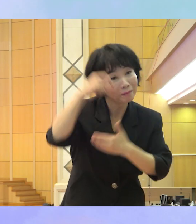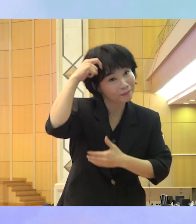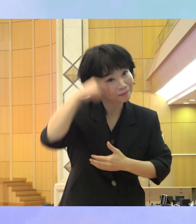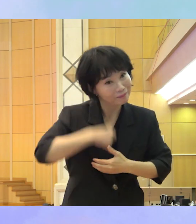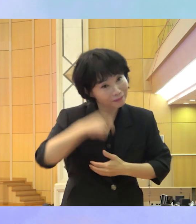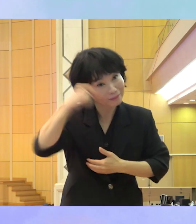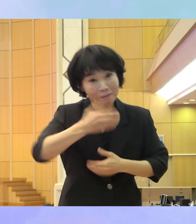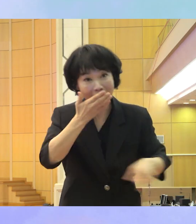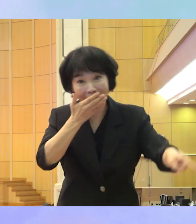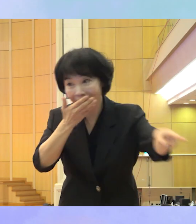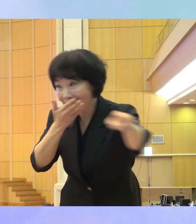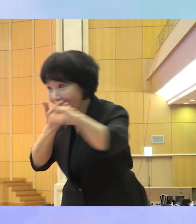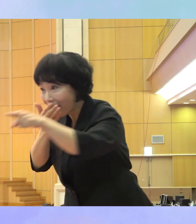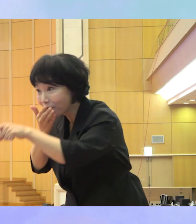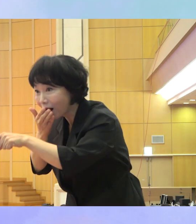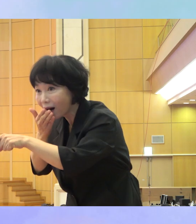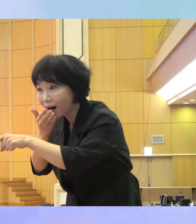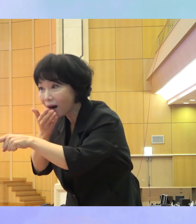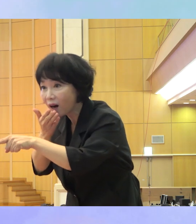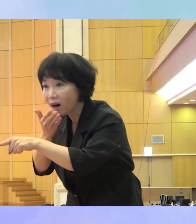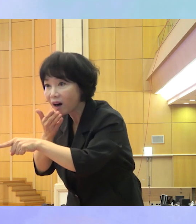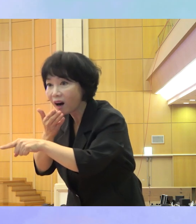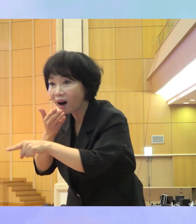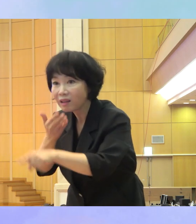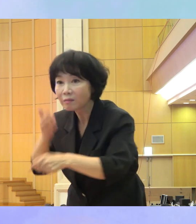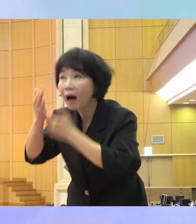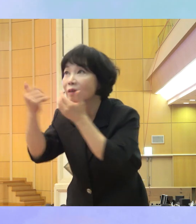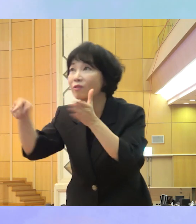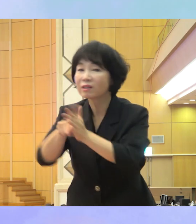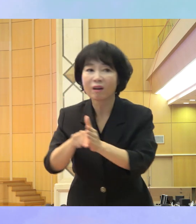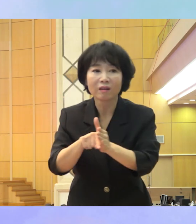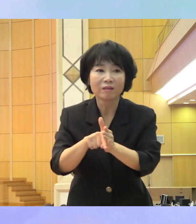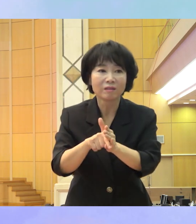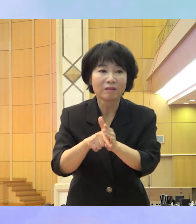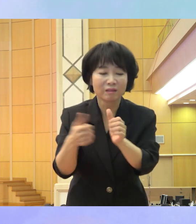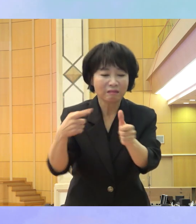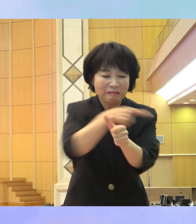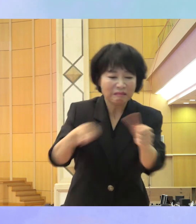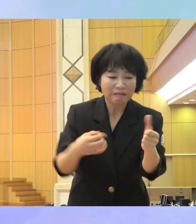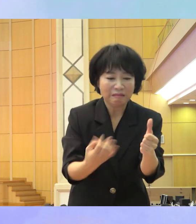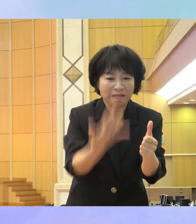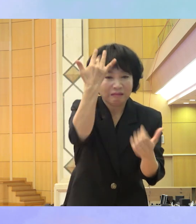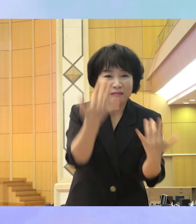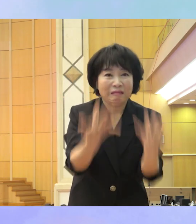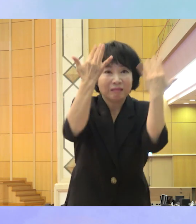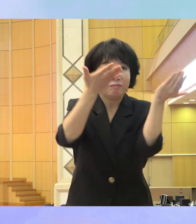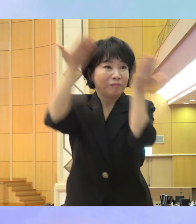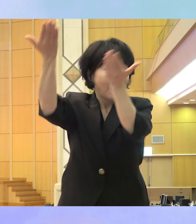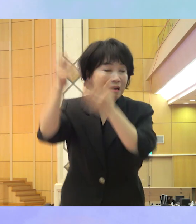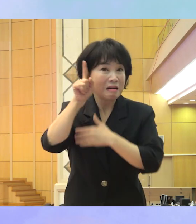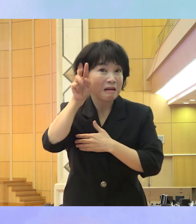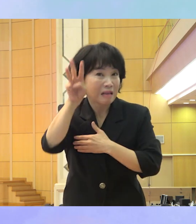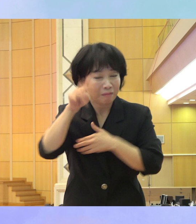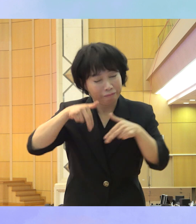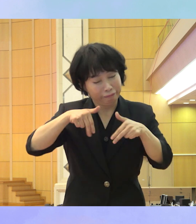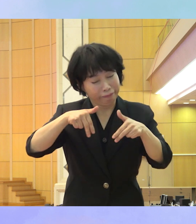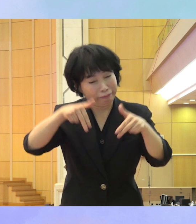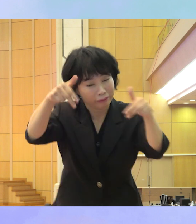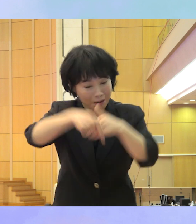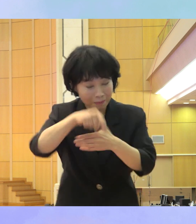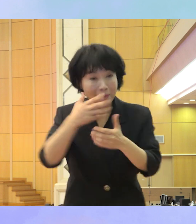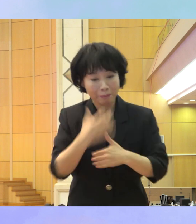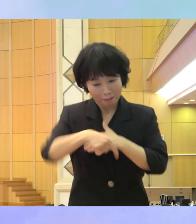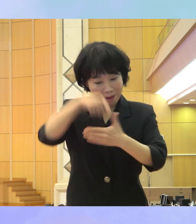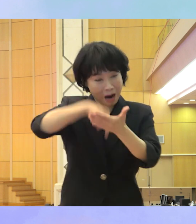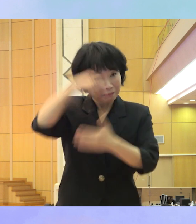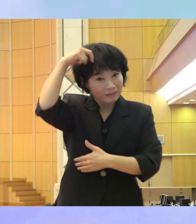어떻겠어요? 지금 제물을 드리고 번제물을 드리고 번제사를 드리기까지의 3일 길에 오는 그 마음의 그